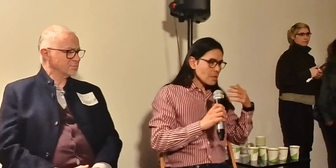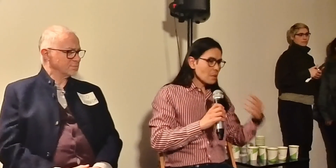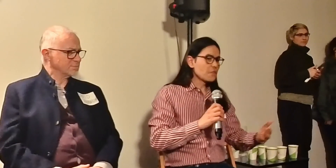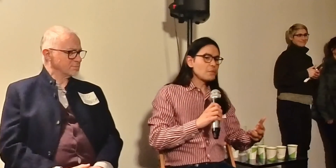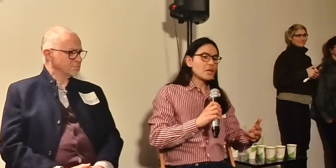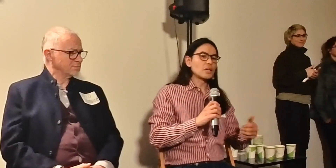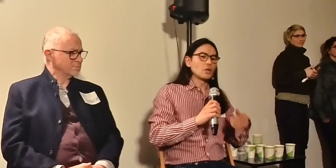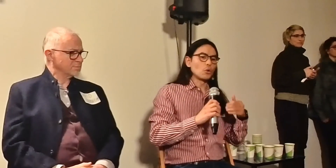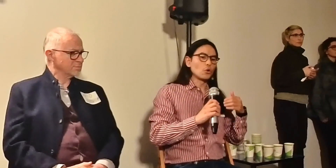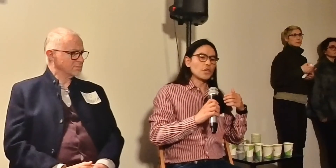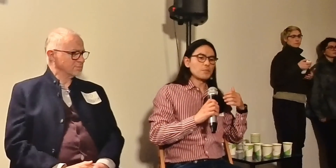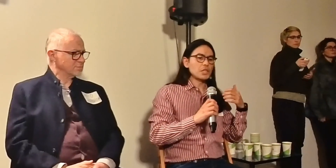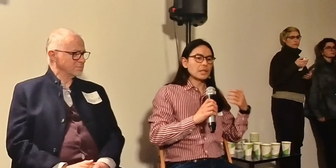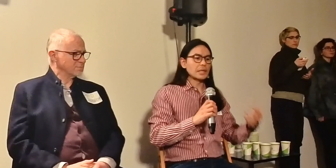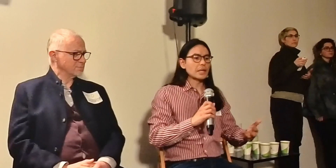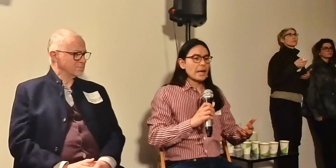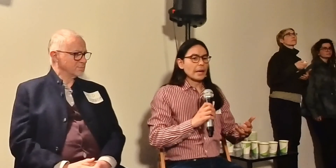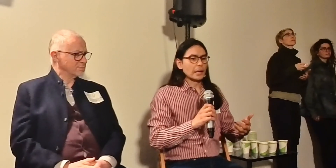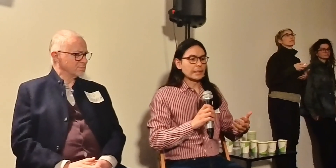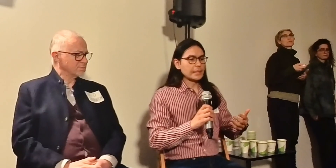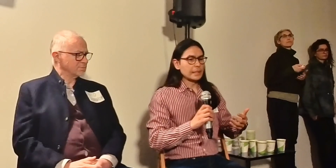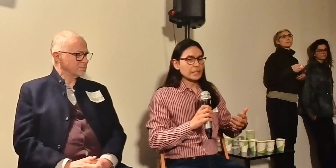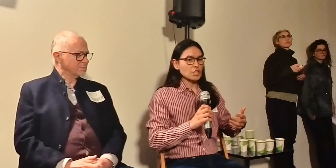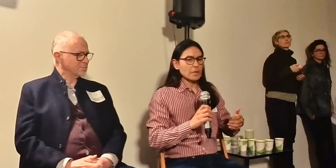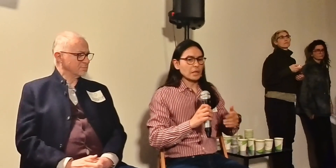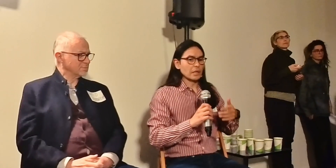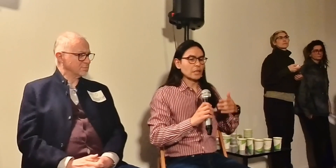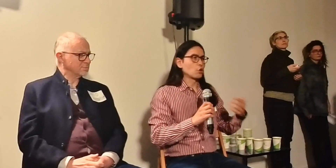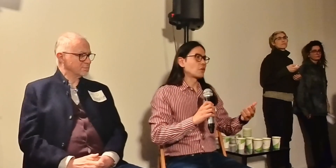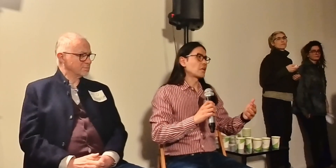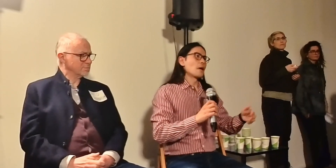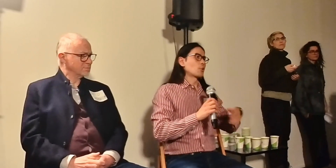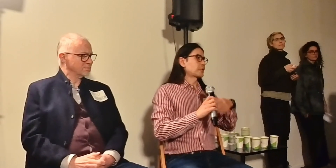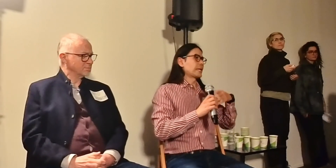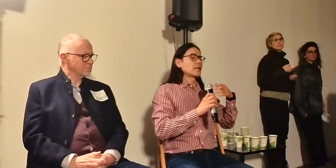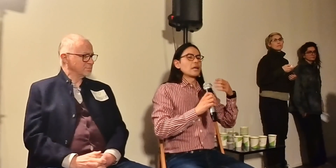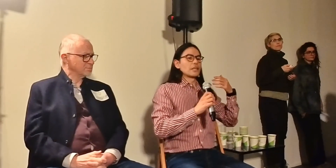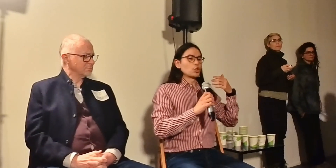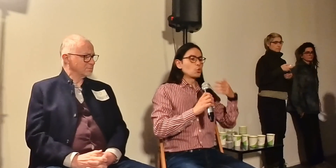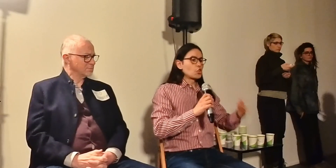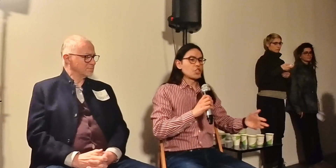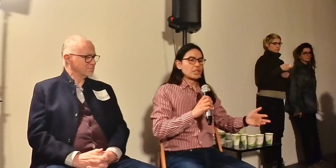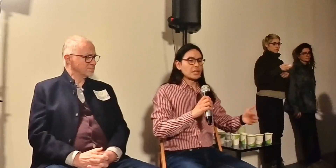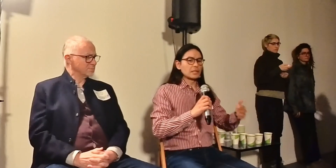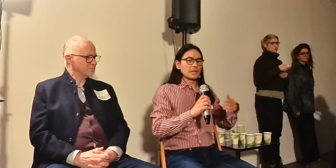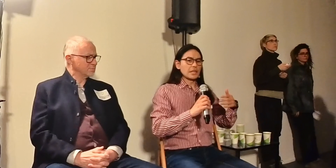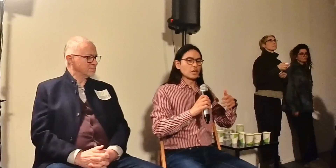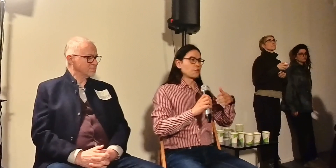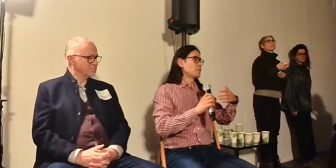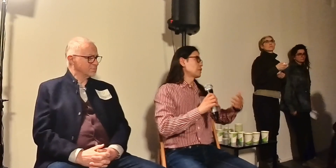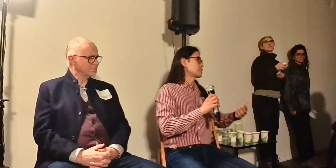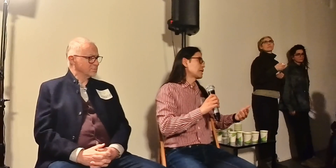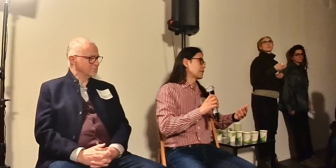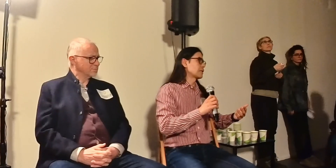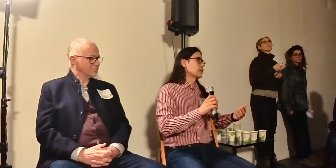Třeba my víme o hodně příkladech, kdy třeba gejové, pro které je důležité ta